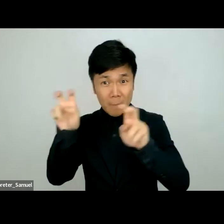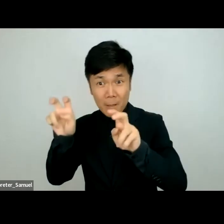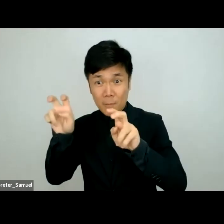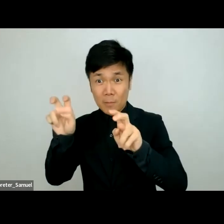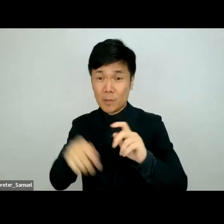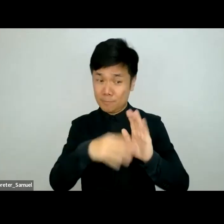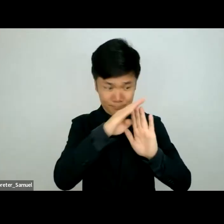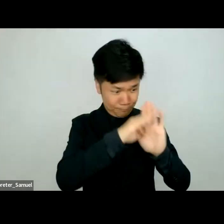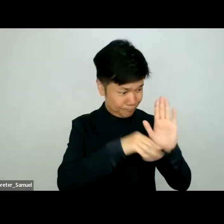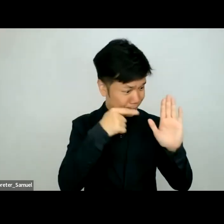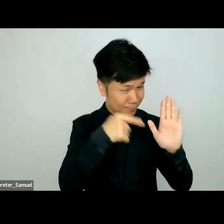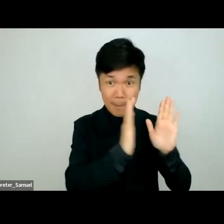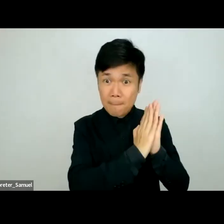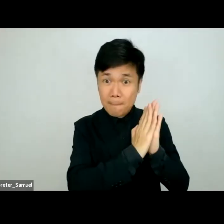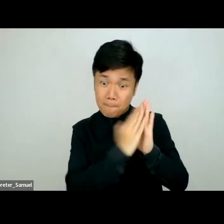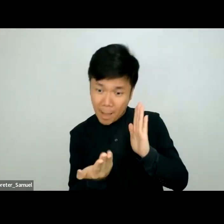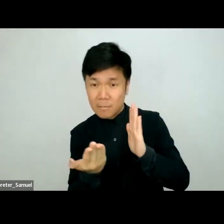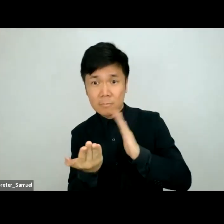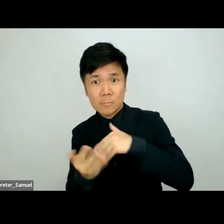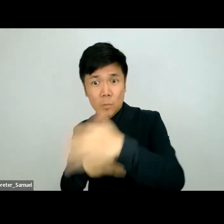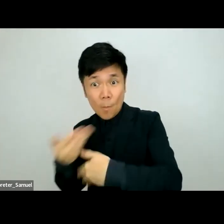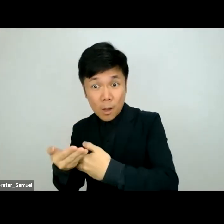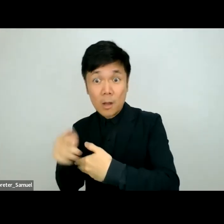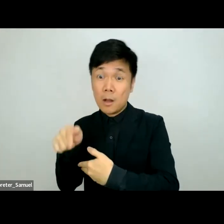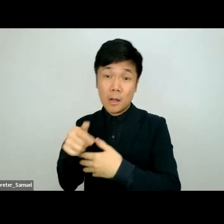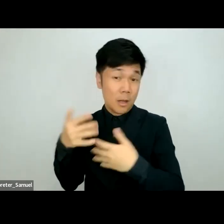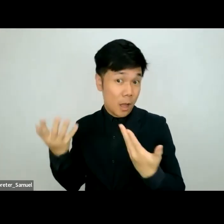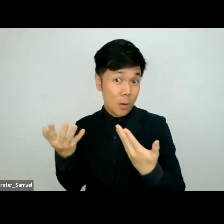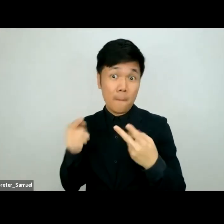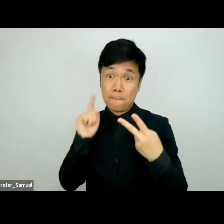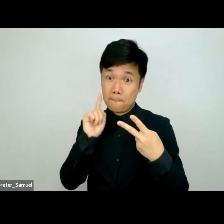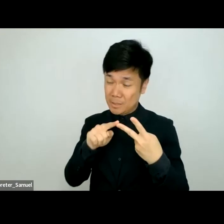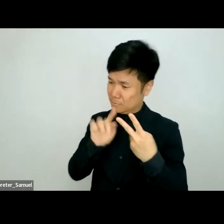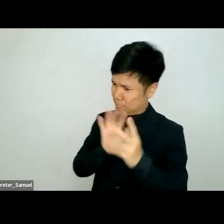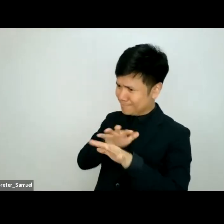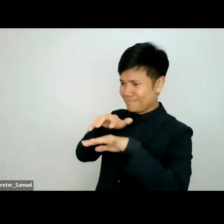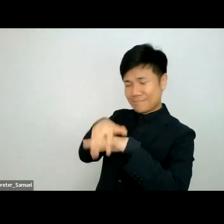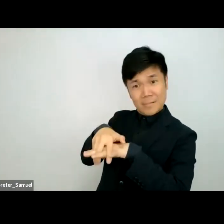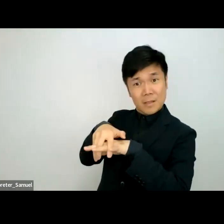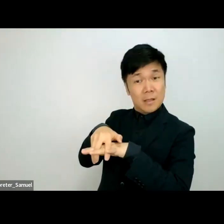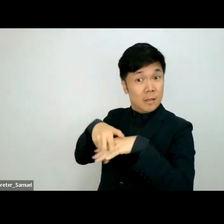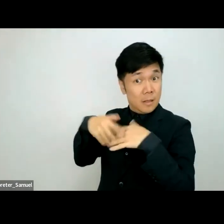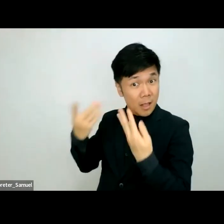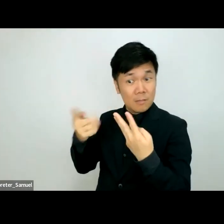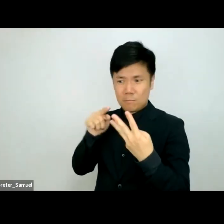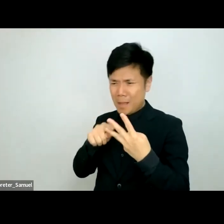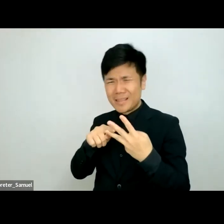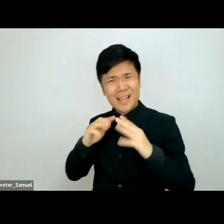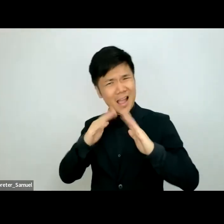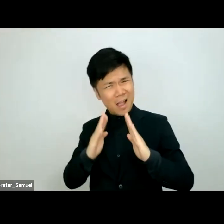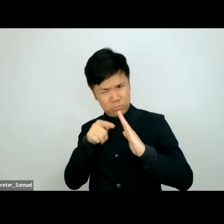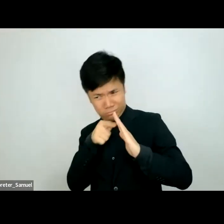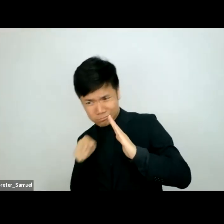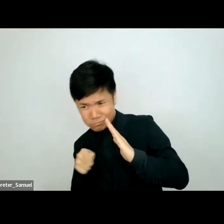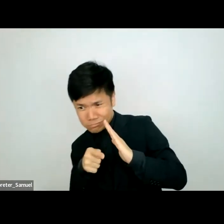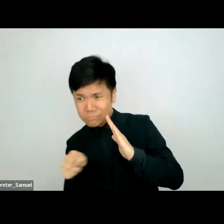en œuvre et comment est-ce qu'on peut travailler ensemble pour travailler pour protéger les communautés de base, ceux qui